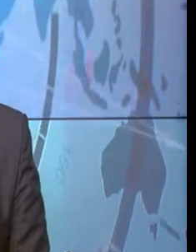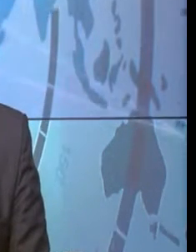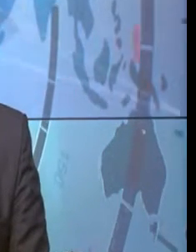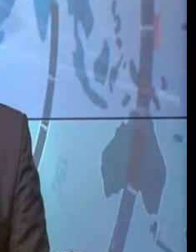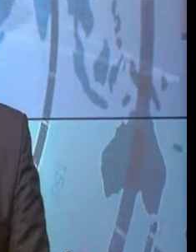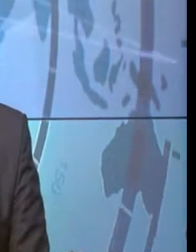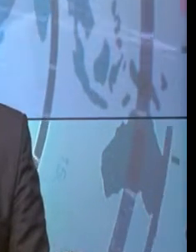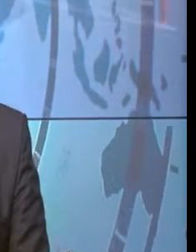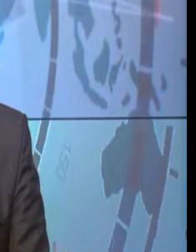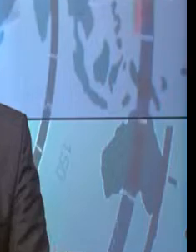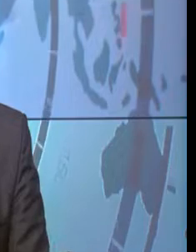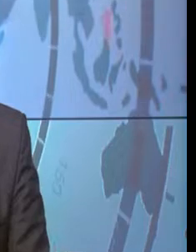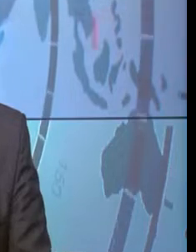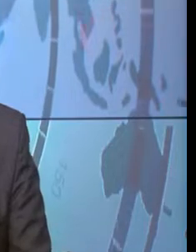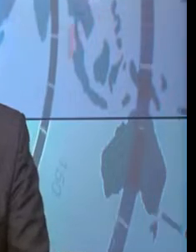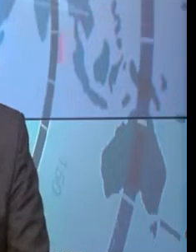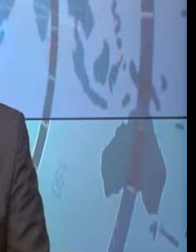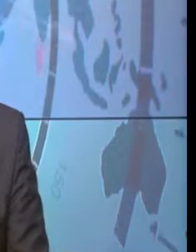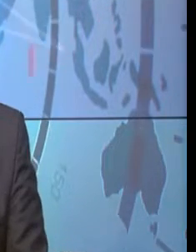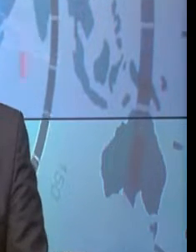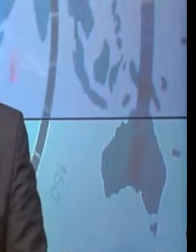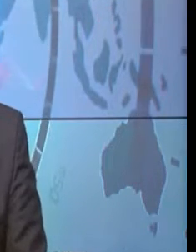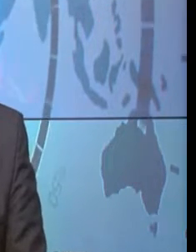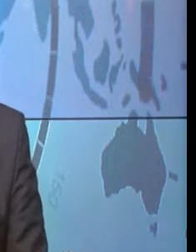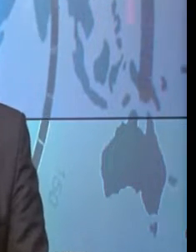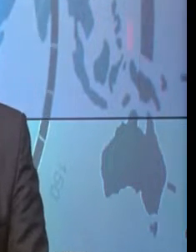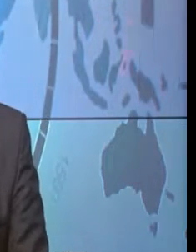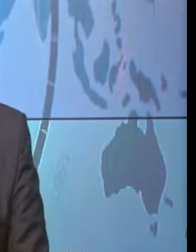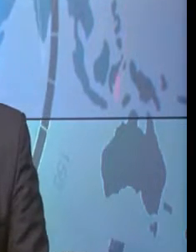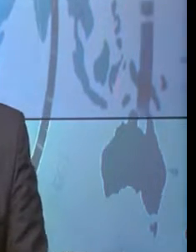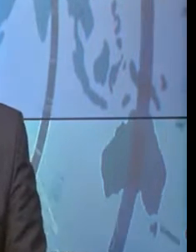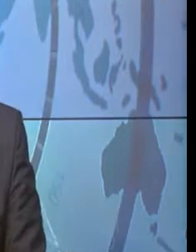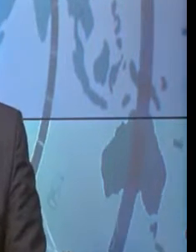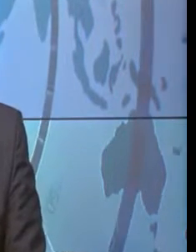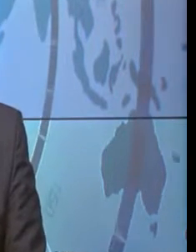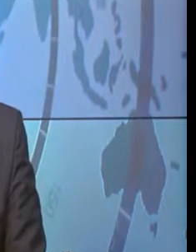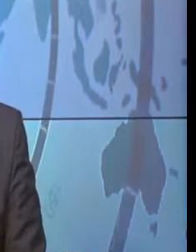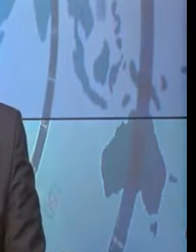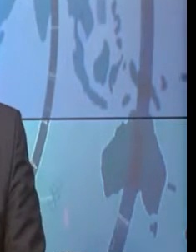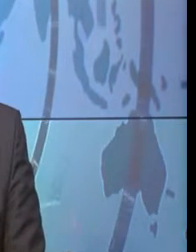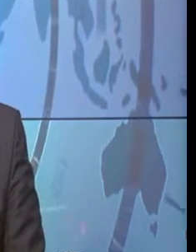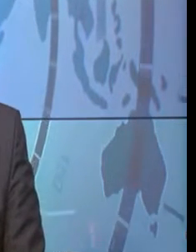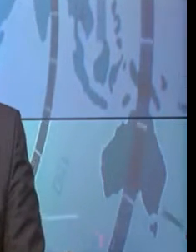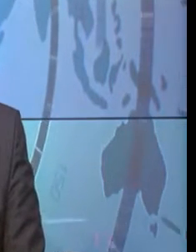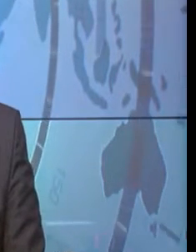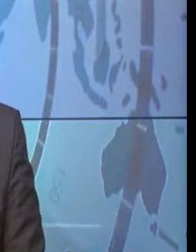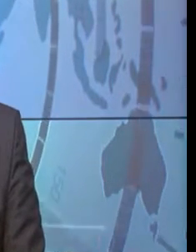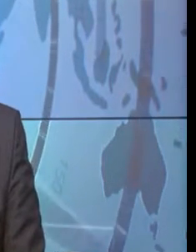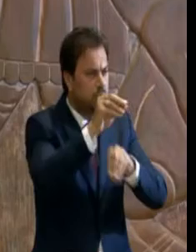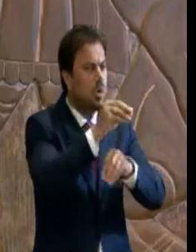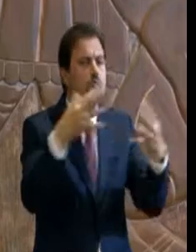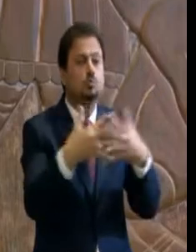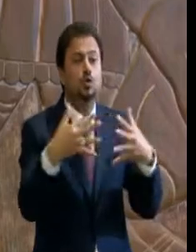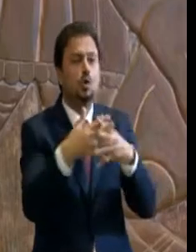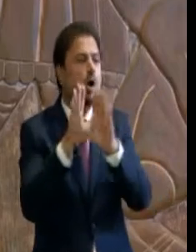ومن سيكون المشكل لهذه الانتخابات في الفترة القادمة. نعود الآن مشاهدينا الكرام للمؤتمر من جديد لمتابعة أعماله،